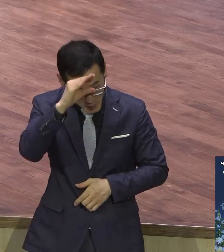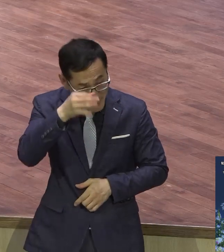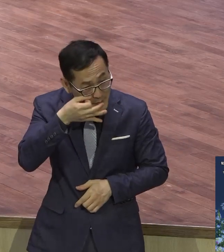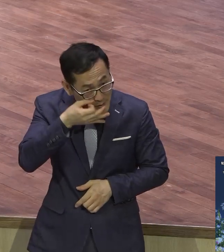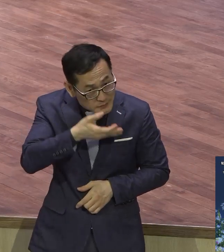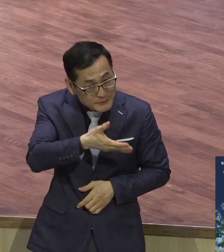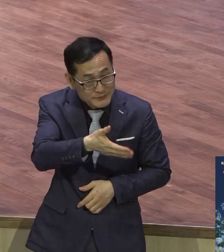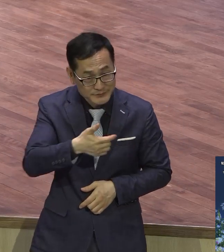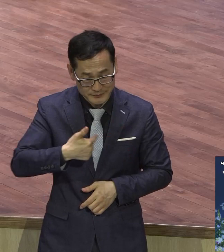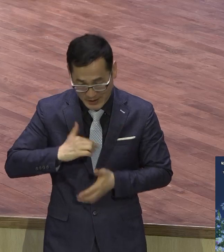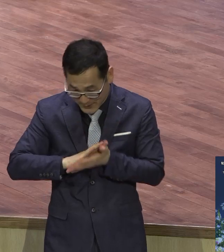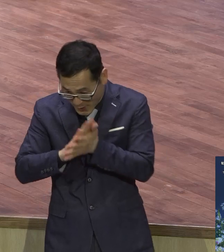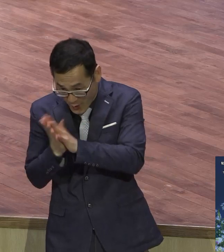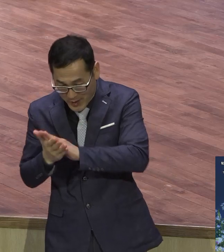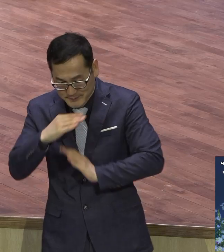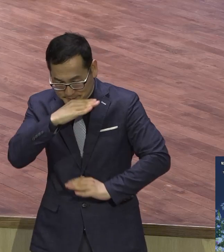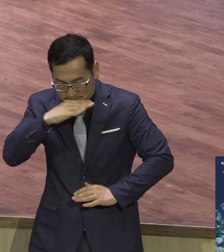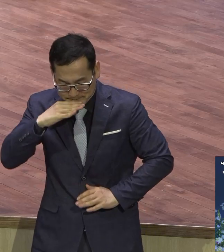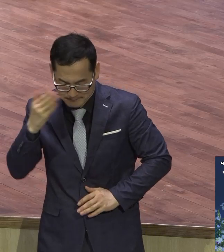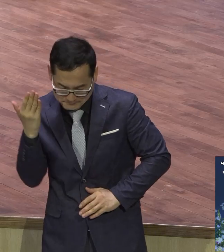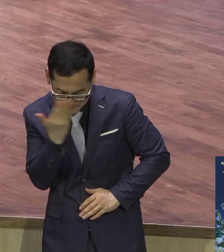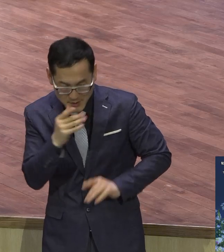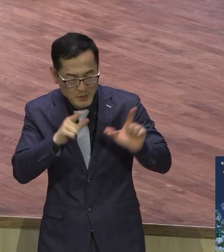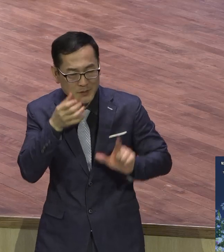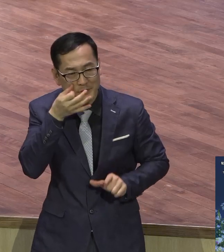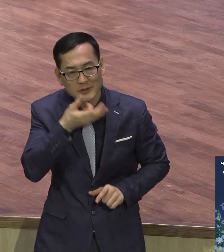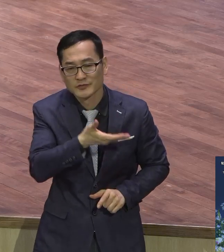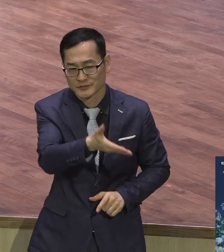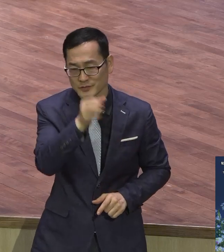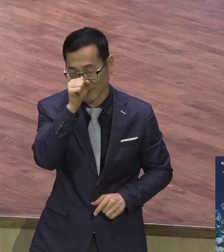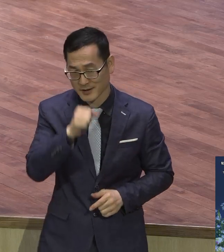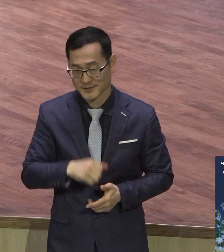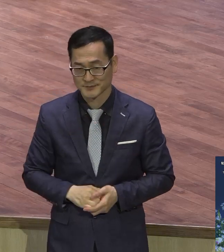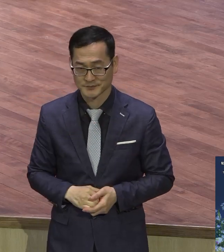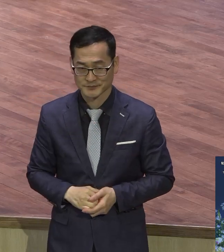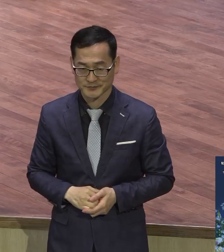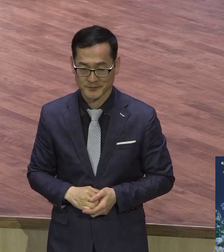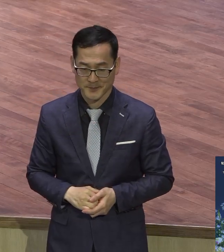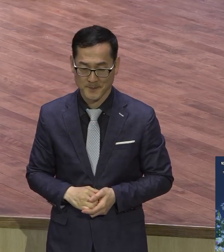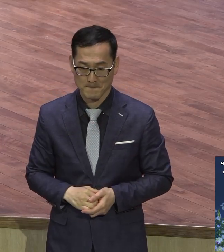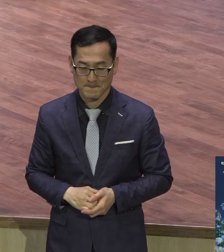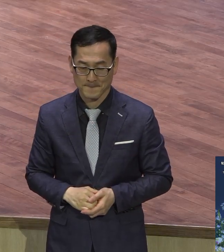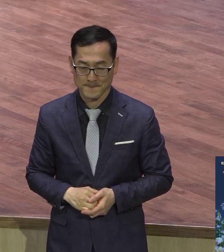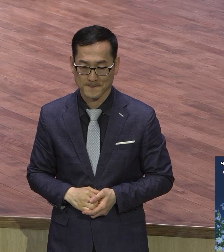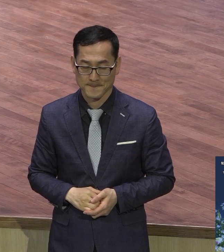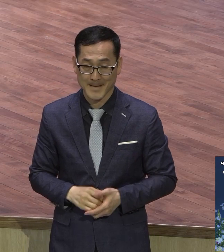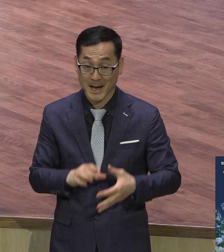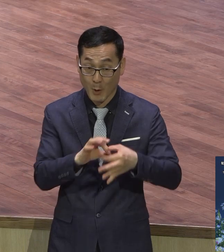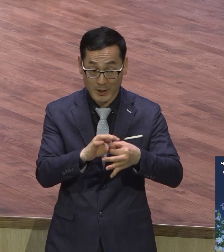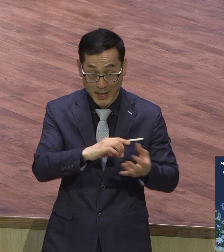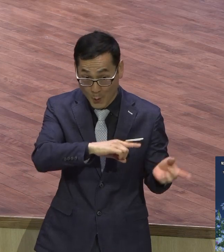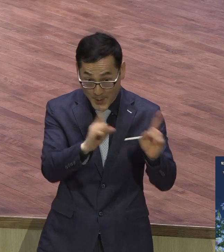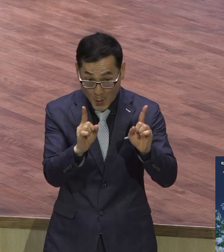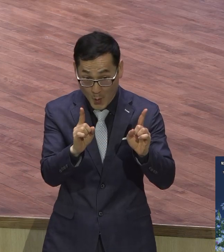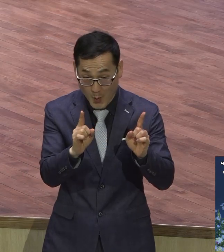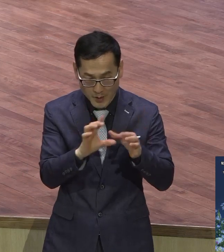보여줘야 돼요. 여러분 얼마나 변화됐는지. 제가 볼 때 이런 관계 회복의 제일 중요한 출발찌이 뭐냐.